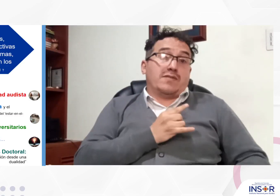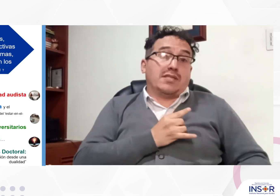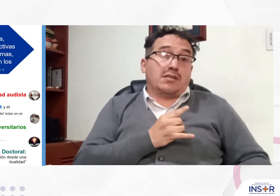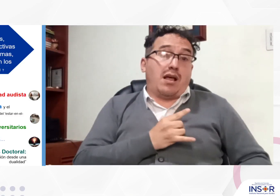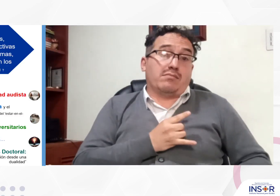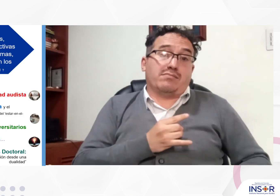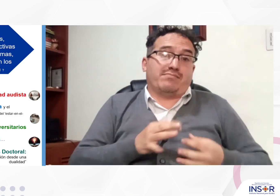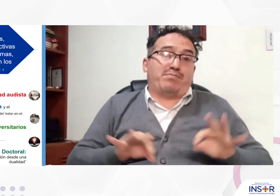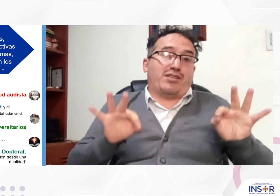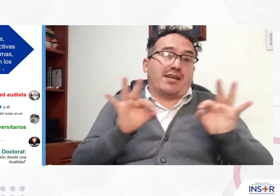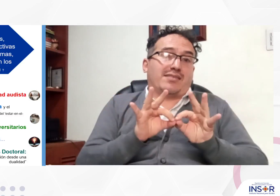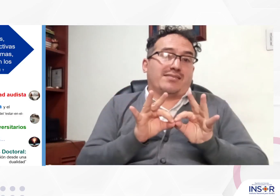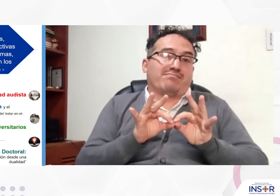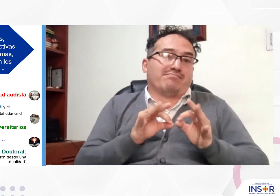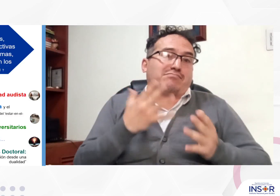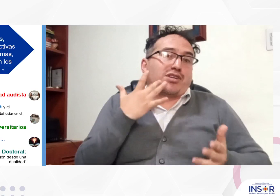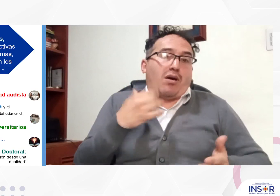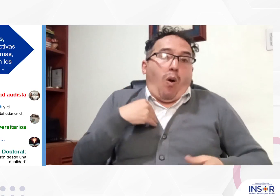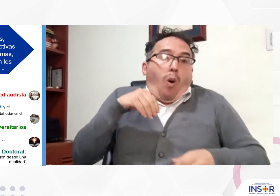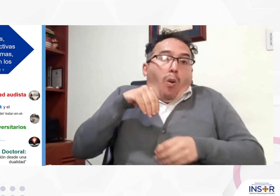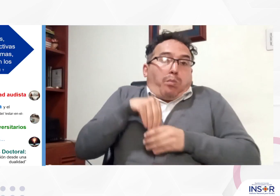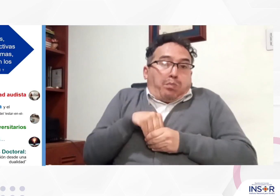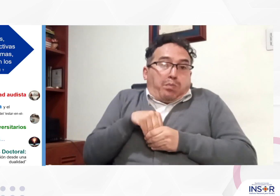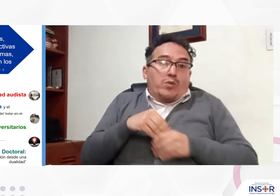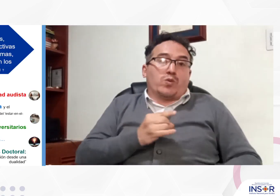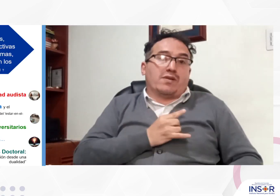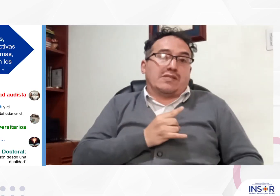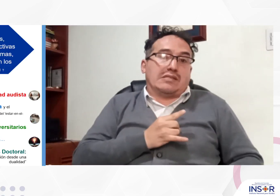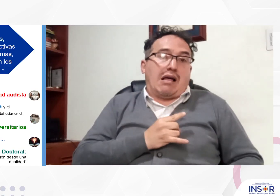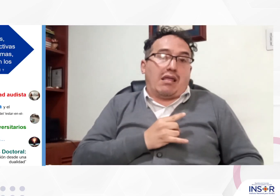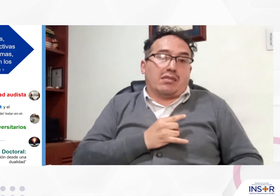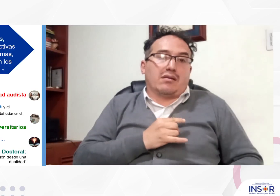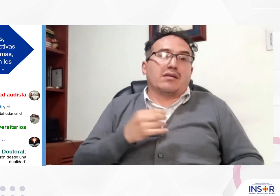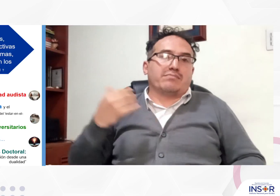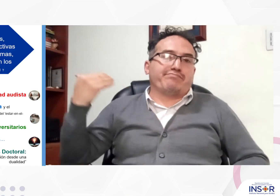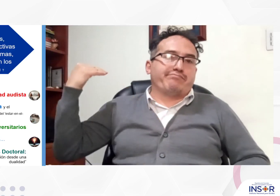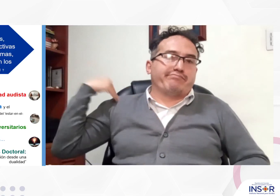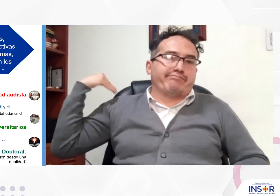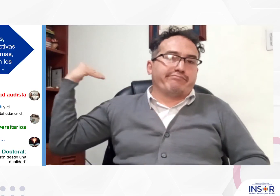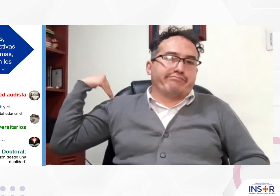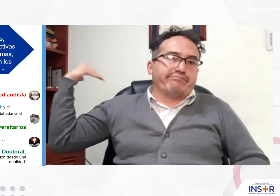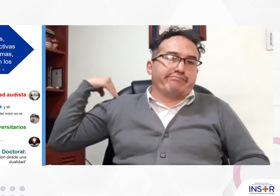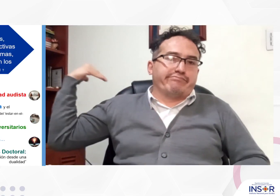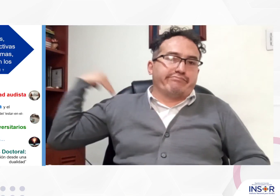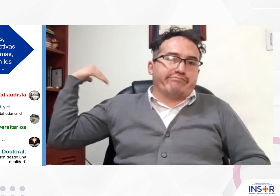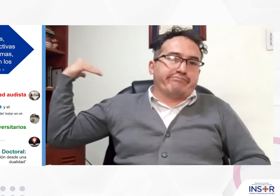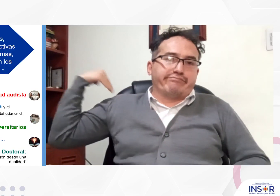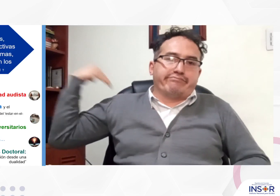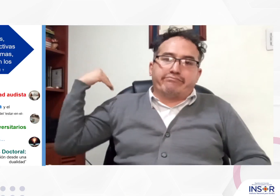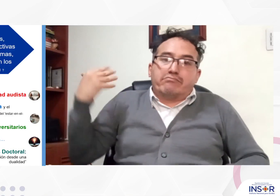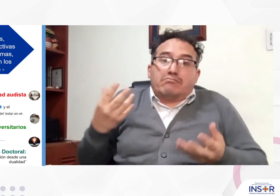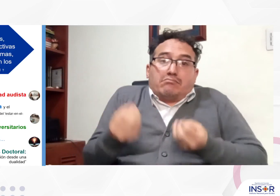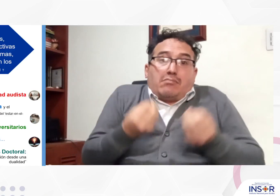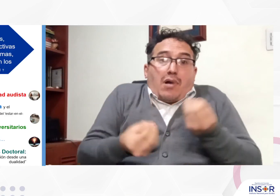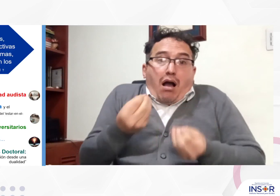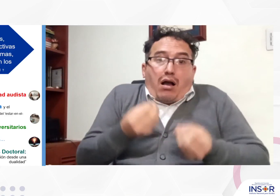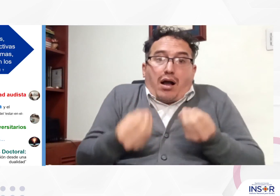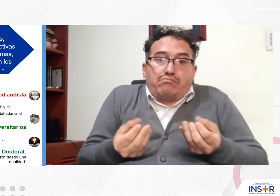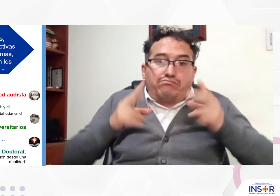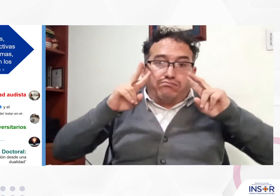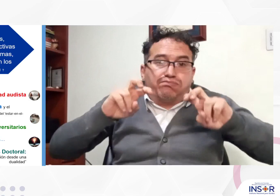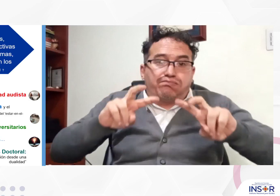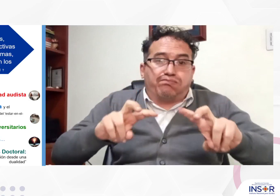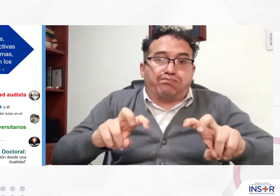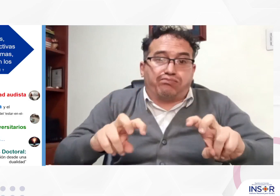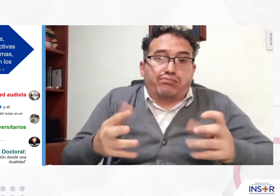sordidad. También hay que destacar esos aspectos importantes dentro del área académica. En este caso, la universidad para mí